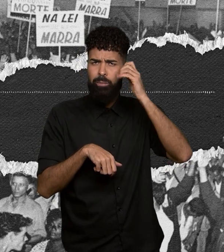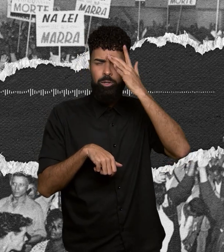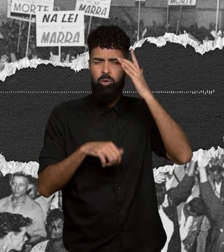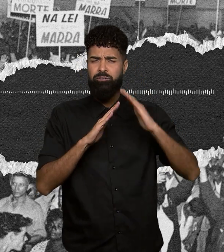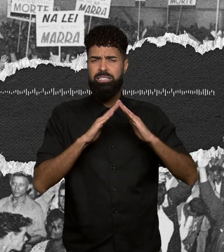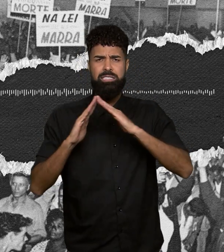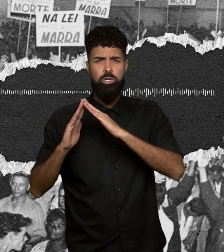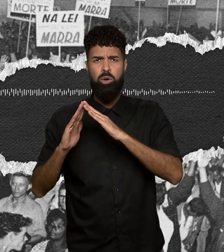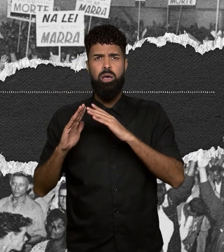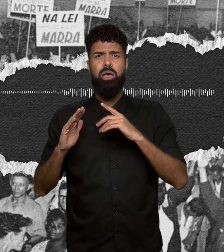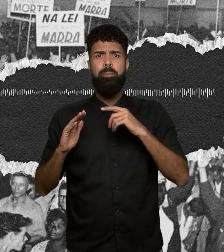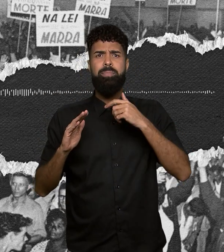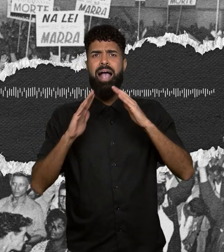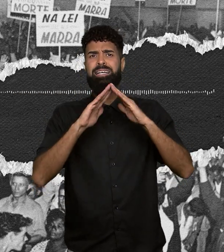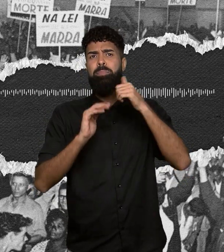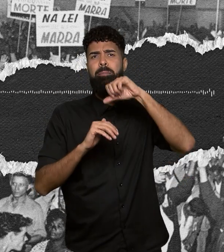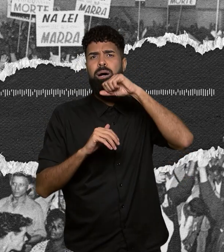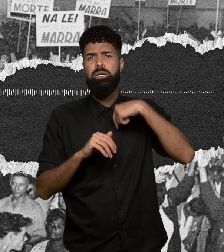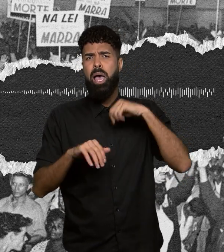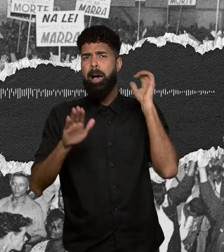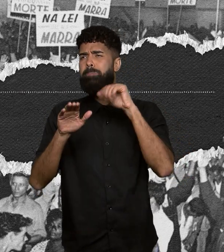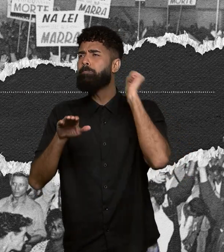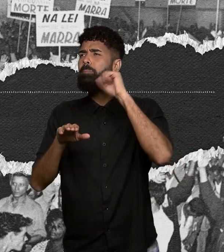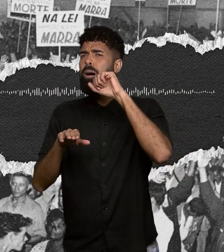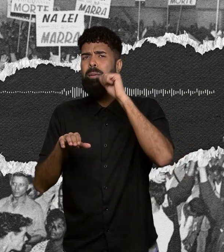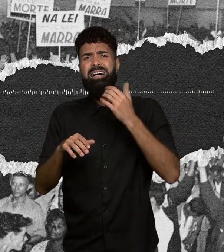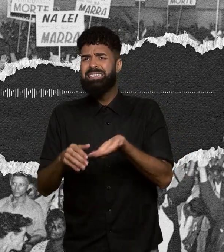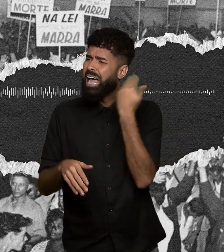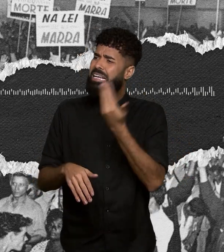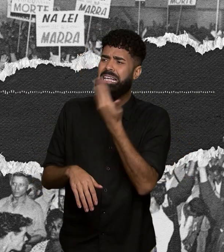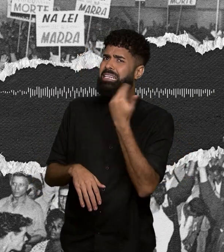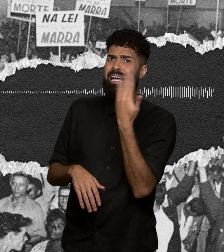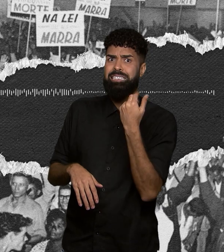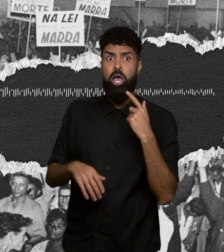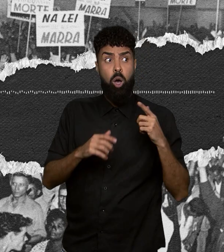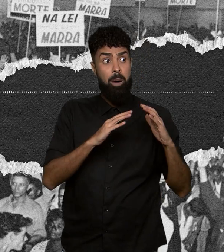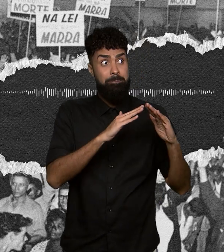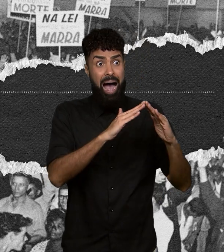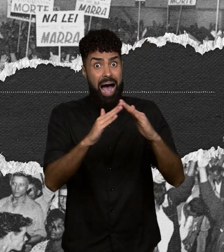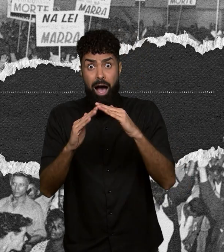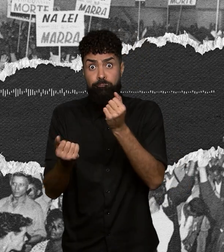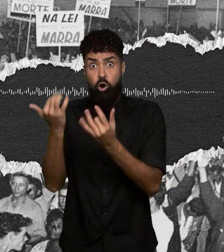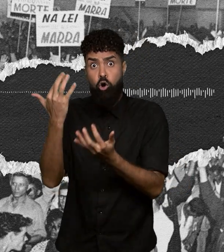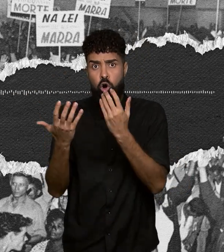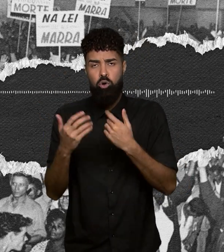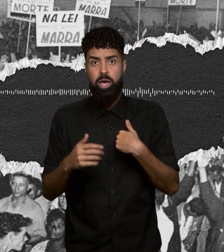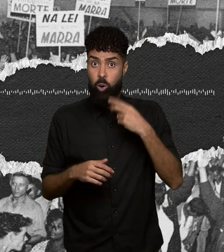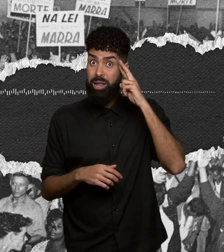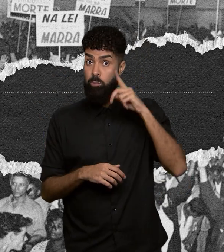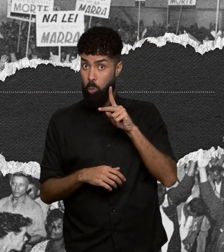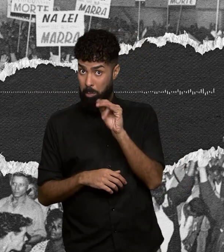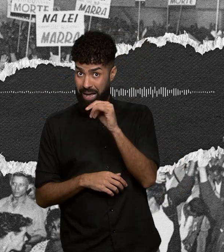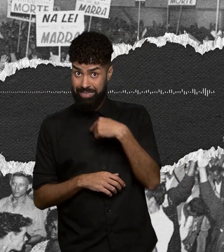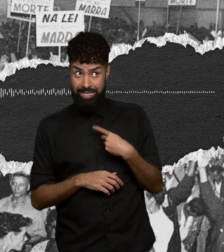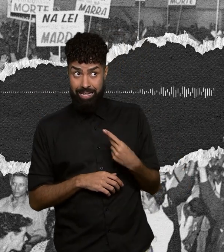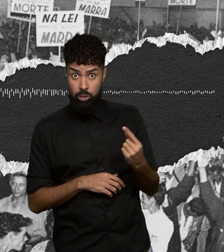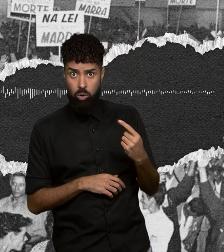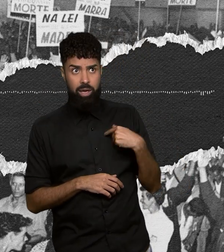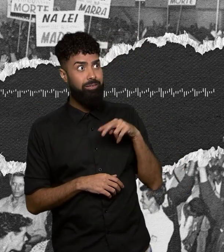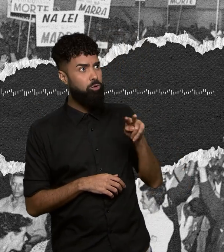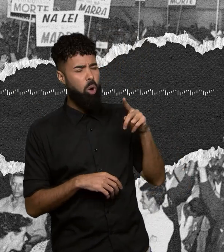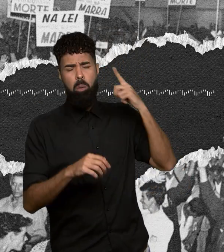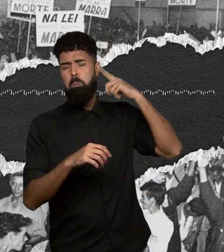mãe sai sai sai Lagoa sai sai Lagoa o bairro tá pegando fogo quando meu pai saiu que viu a